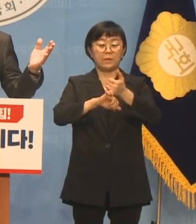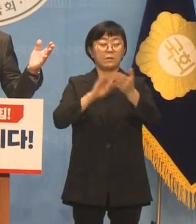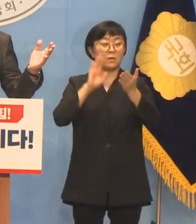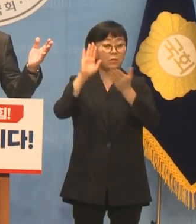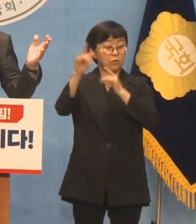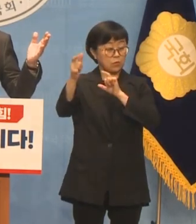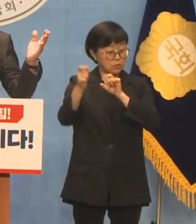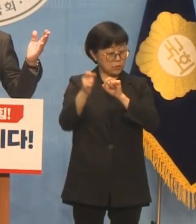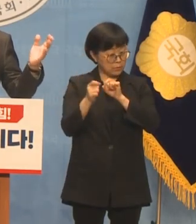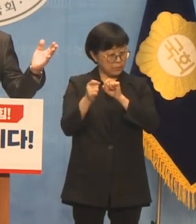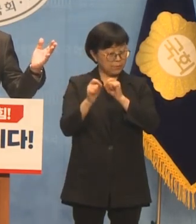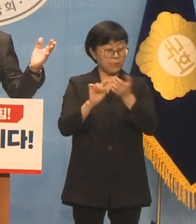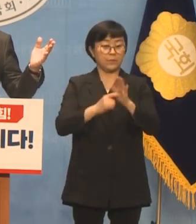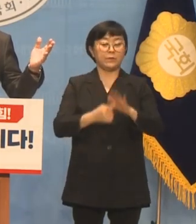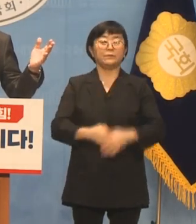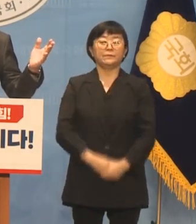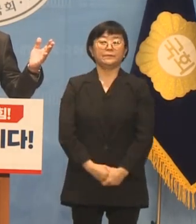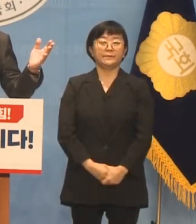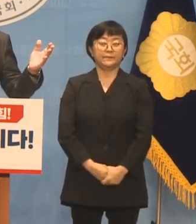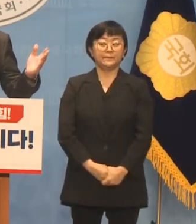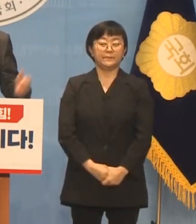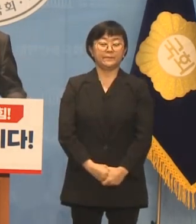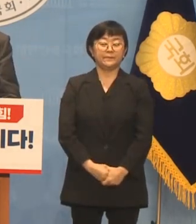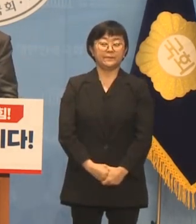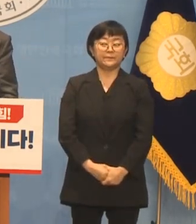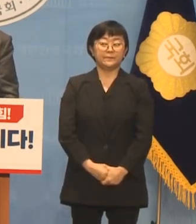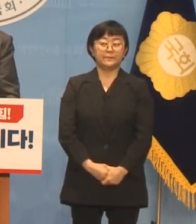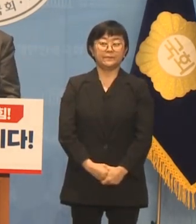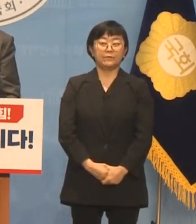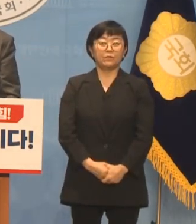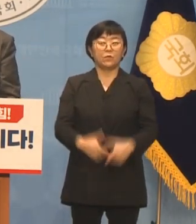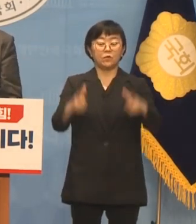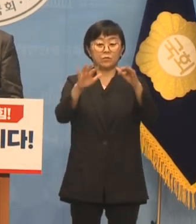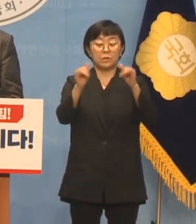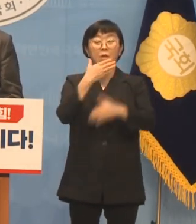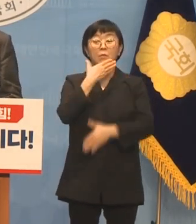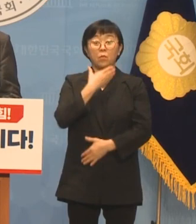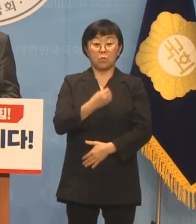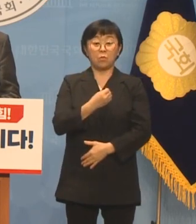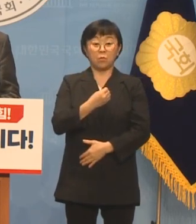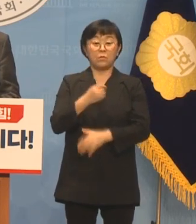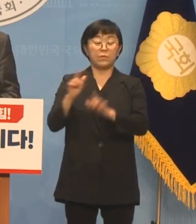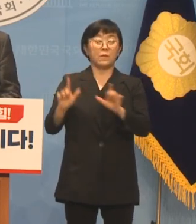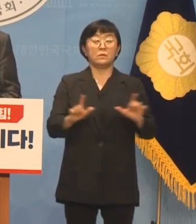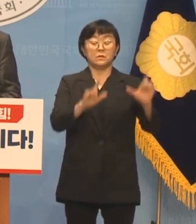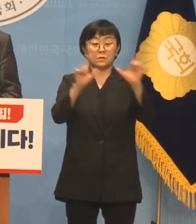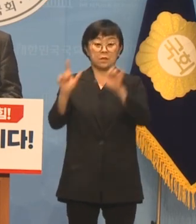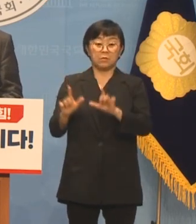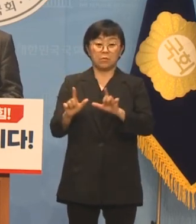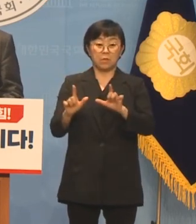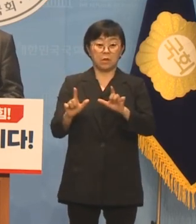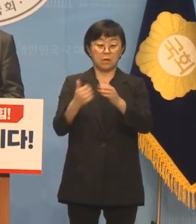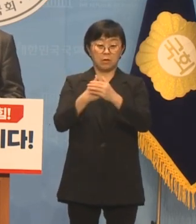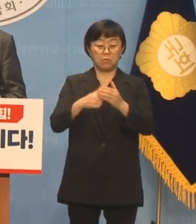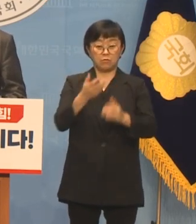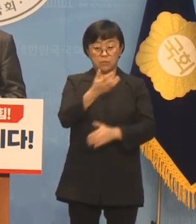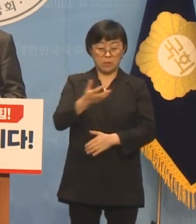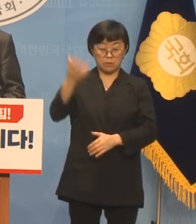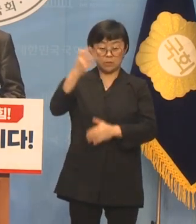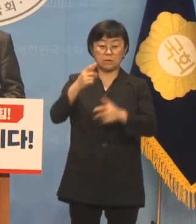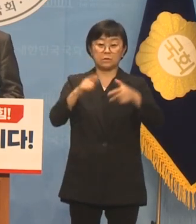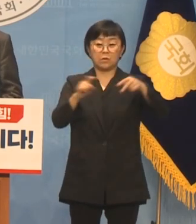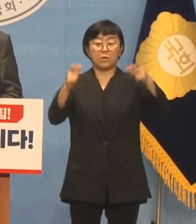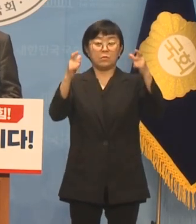조만간 발표하겠습니다. 주민의 행복과 삶의 품격이 높아지는